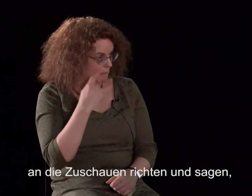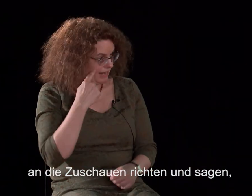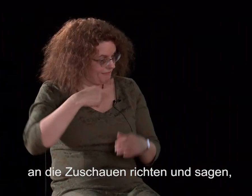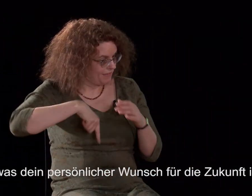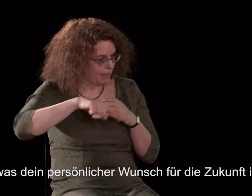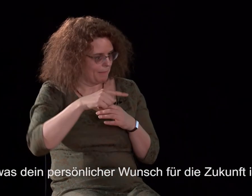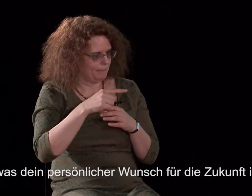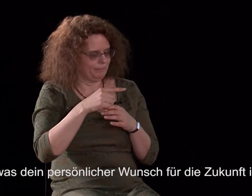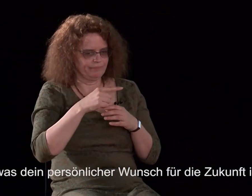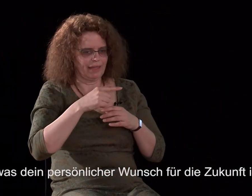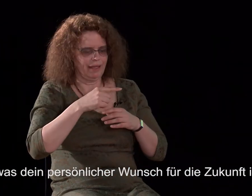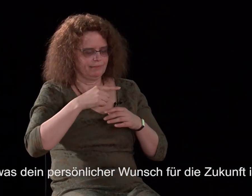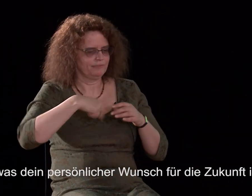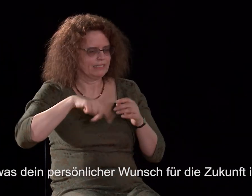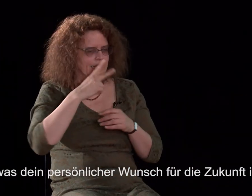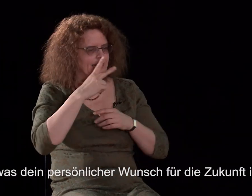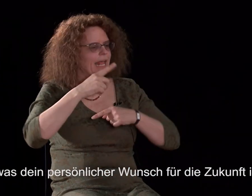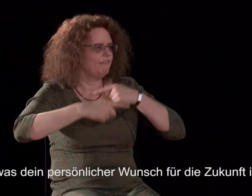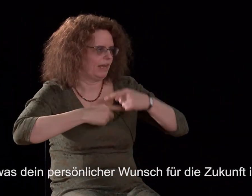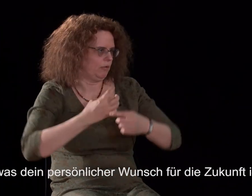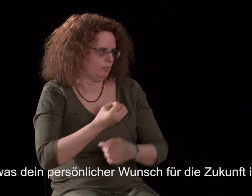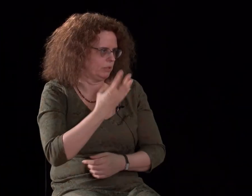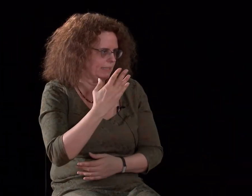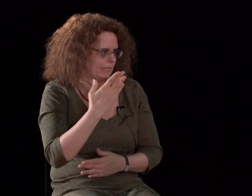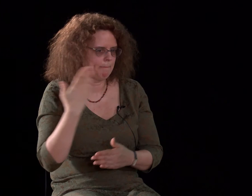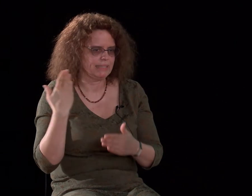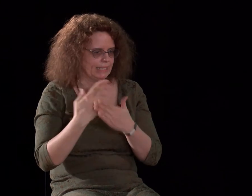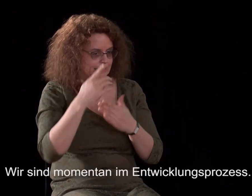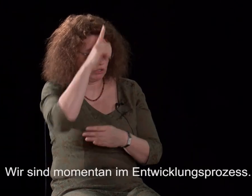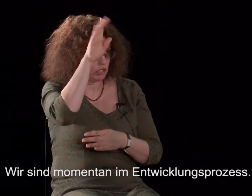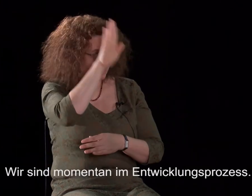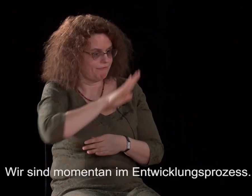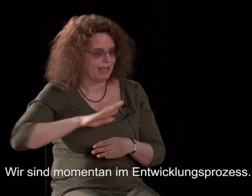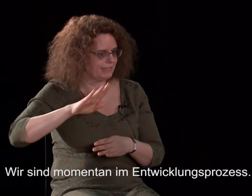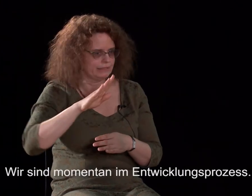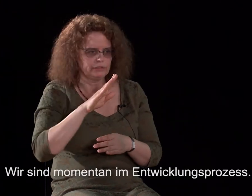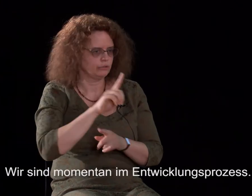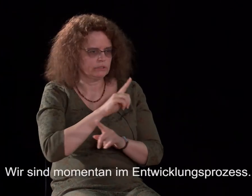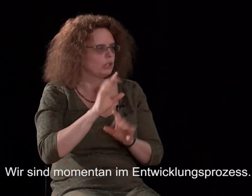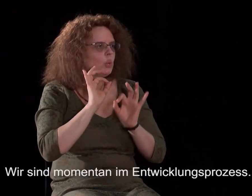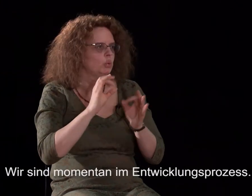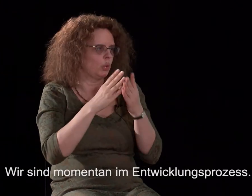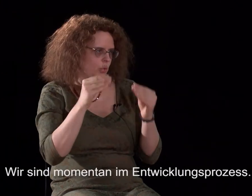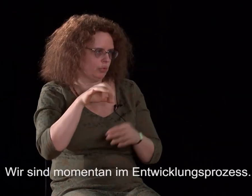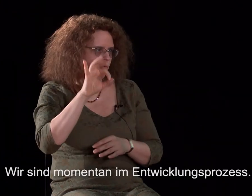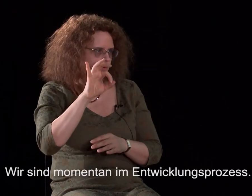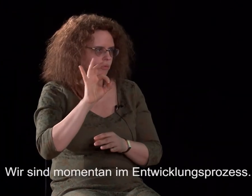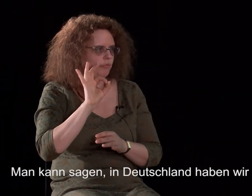geht, was dein persönlicher Wunsch ist für die Zukunft. Also wir sind momentan im Entwicklungsprozess. Man kann